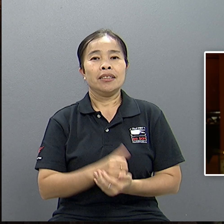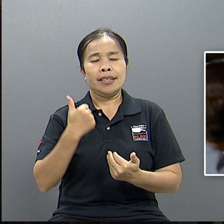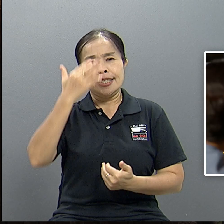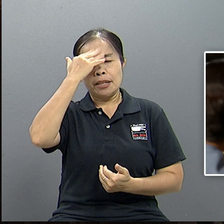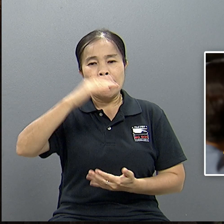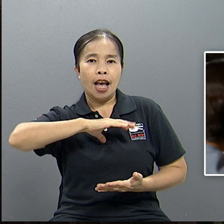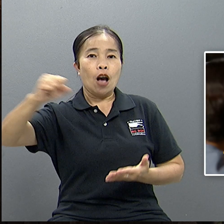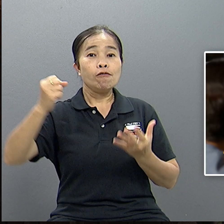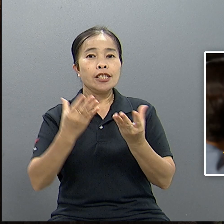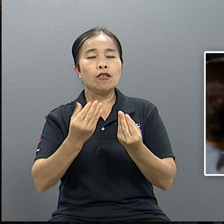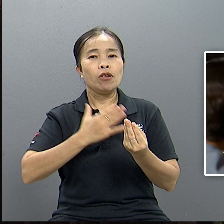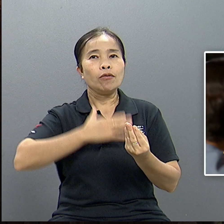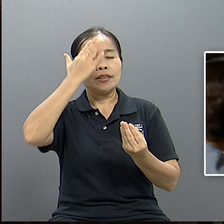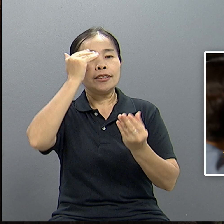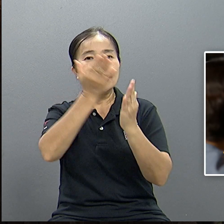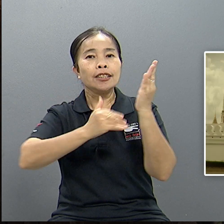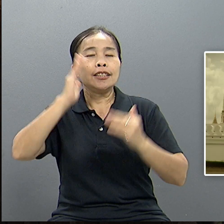แล้ว ยังรู้ไหมนะคะ